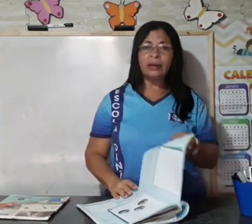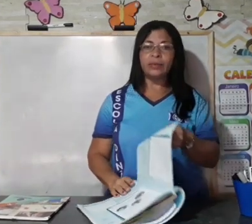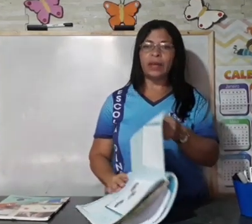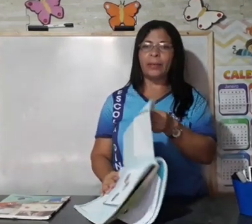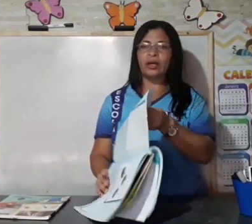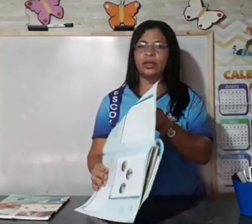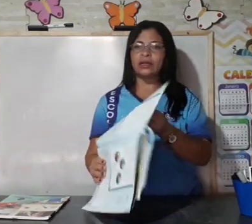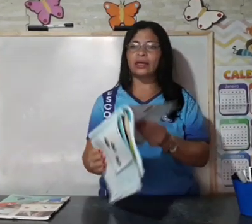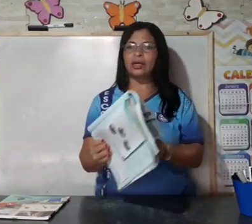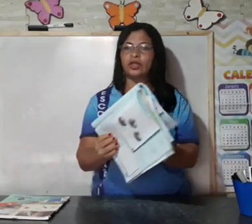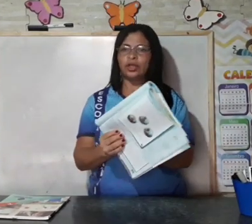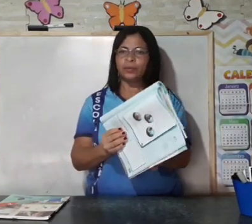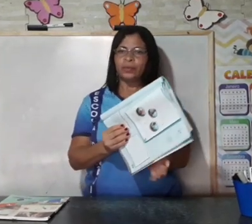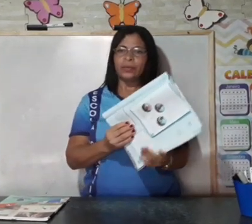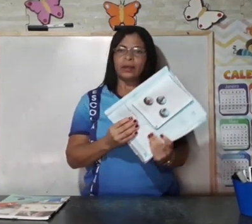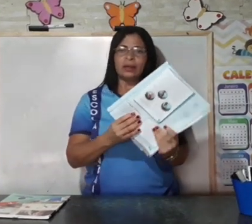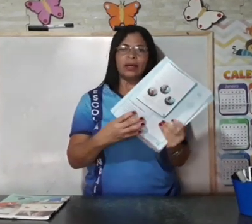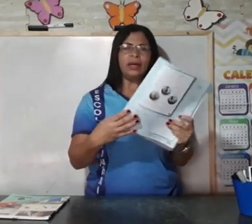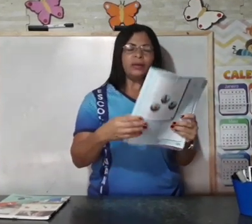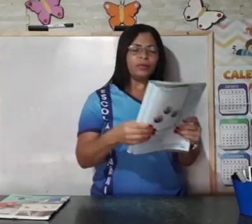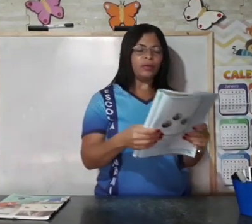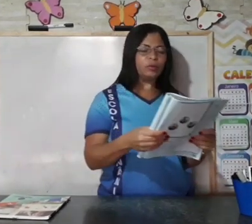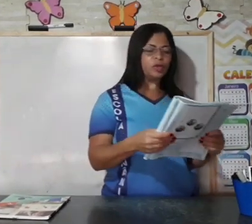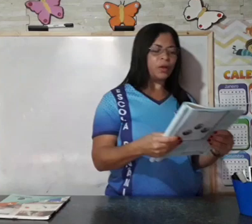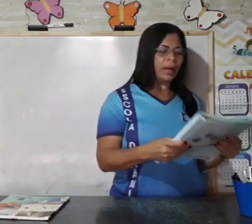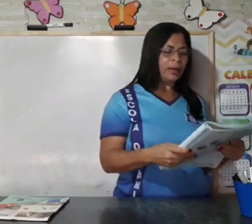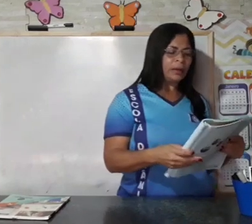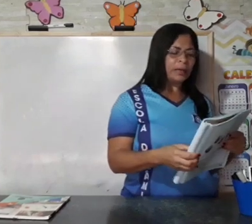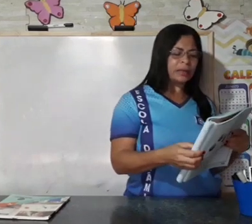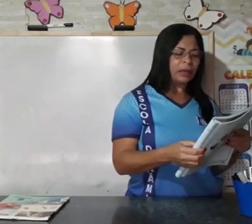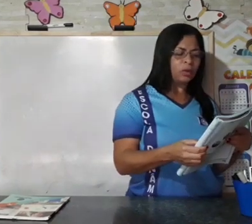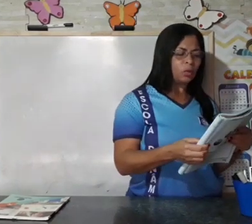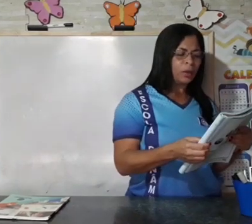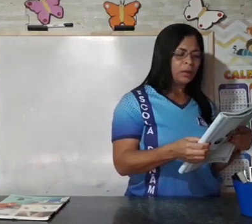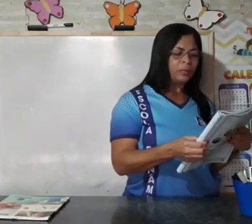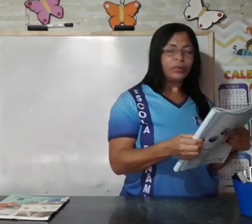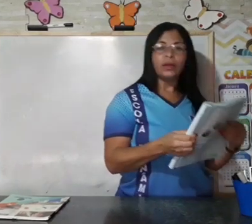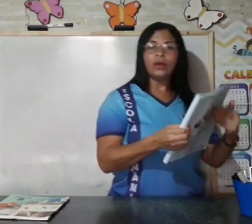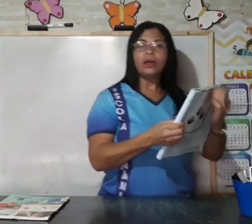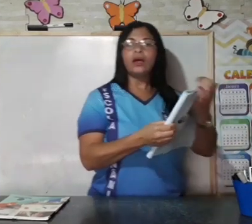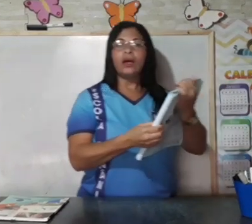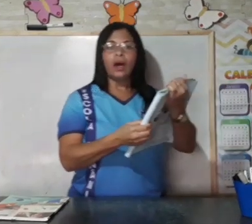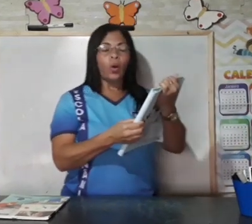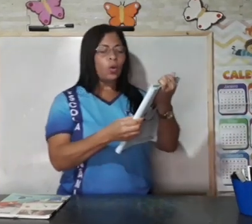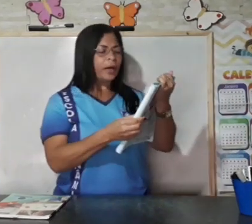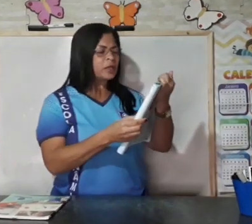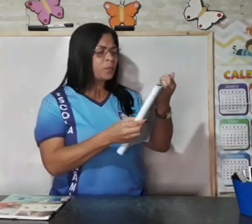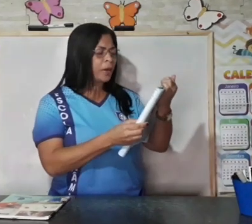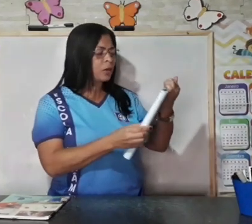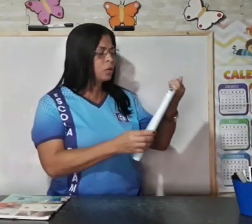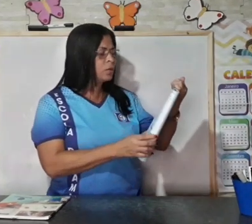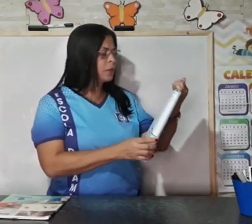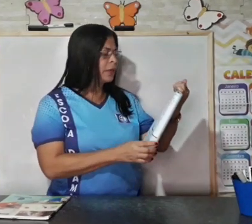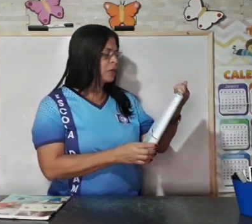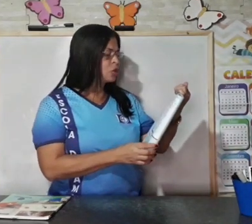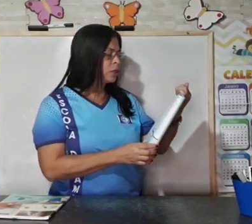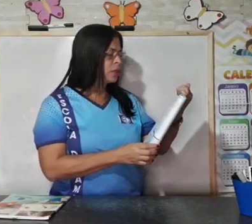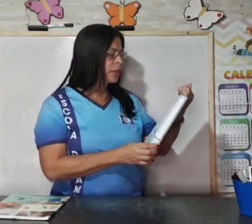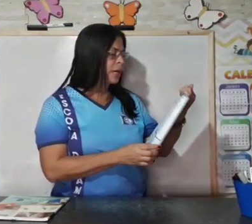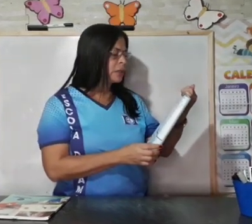na página seguinte, né? Vamos ver lá essa leitura. O respeito e a dignidade